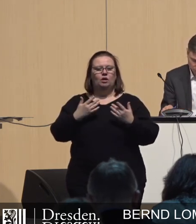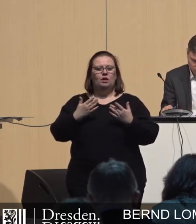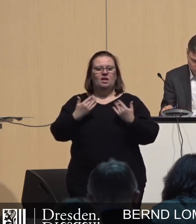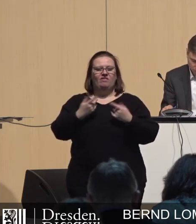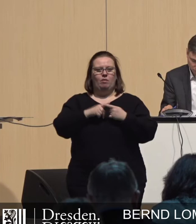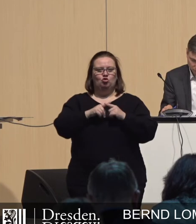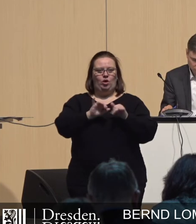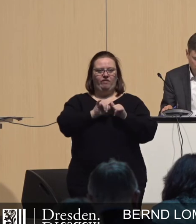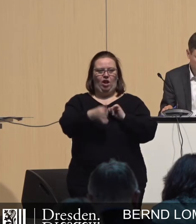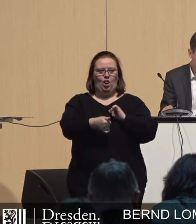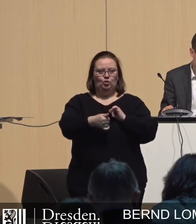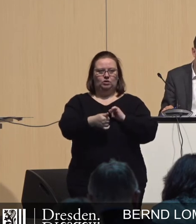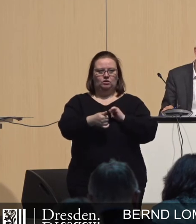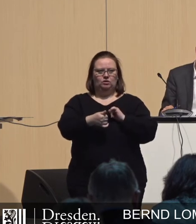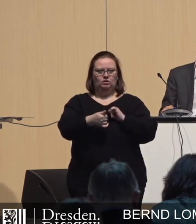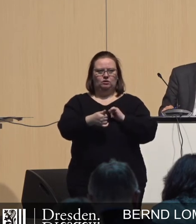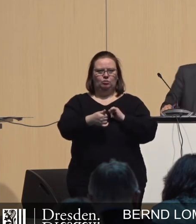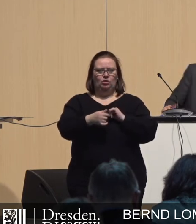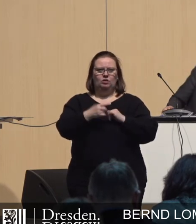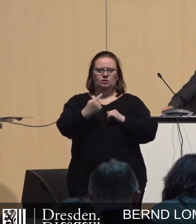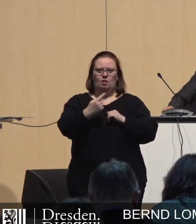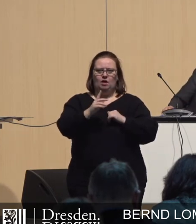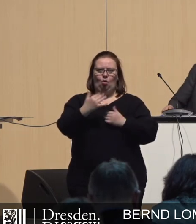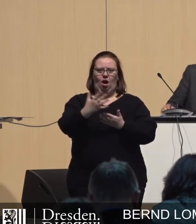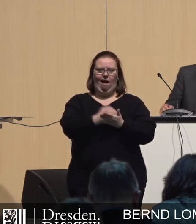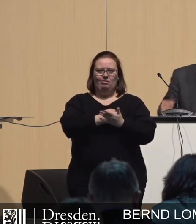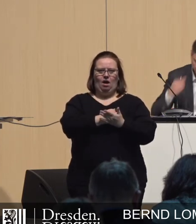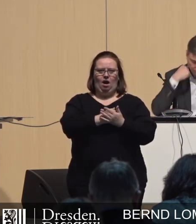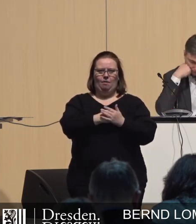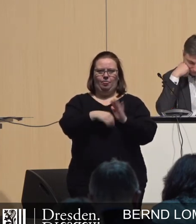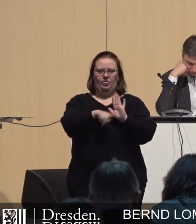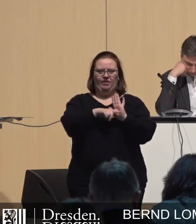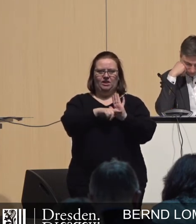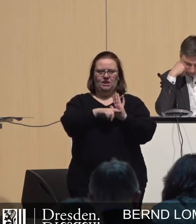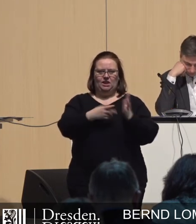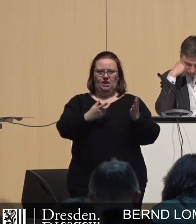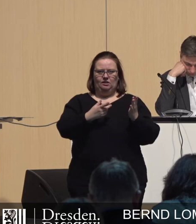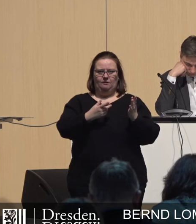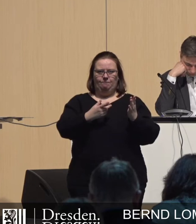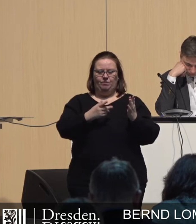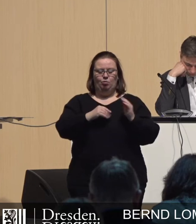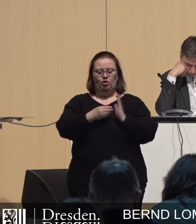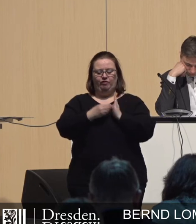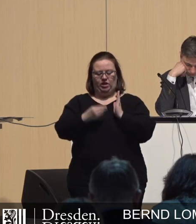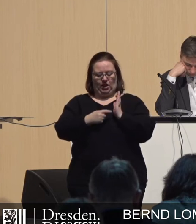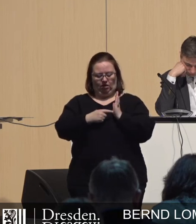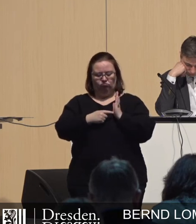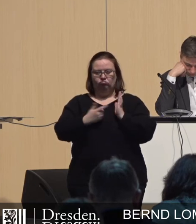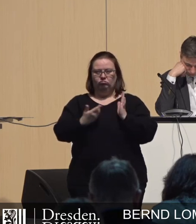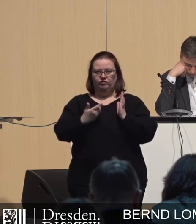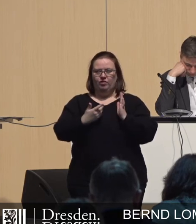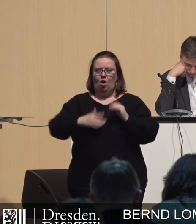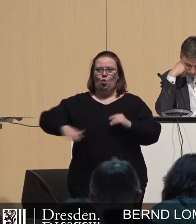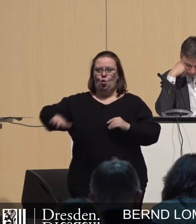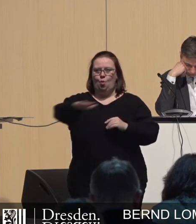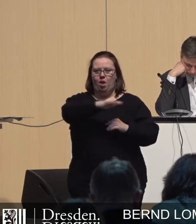Gewerbesteuerverlust, der hier entsteht, auf verschiedenen Seiten natürlich auch ein Einnahmendefizit. In den Verträgen wurde so geregelt, dass also auch das